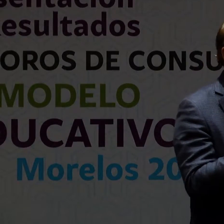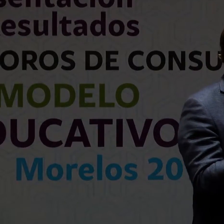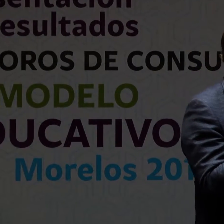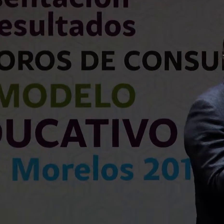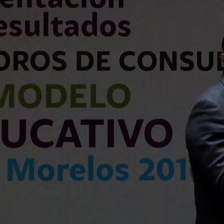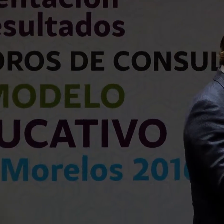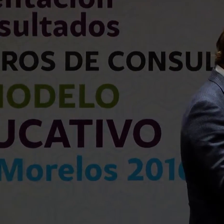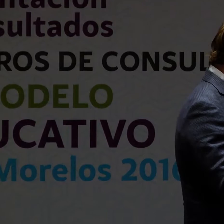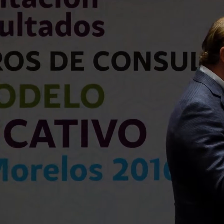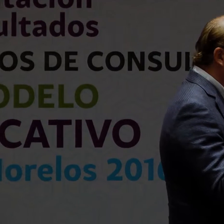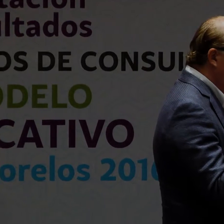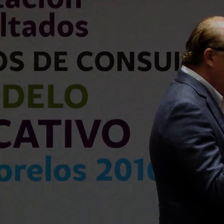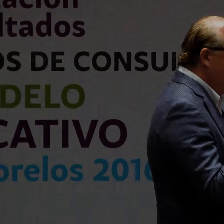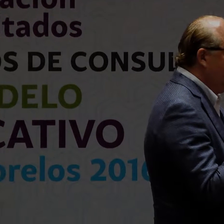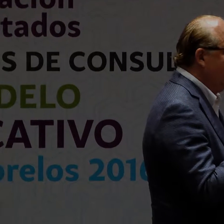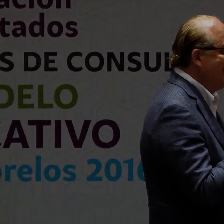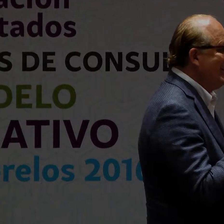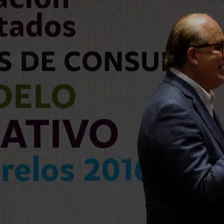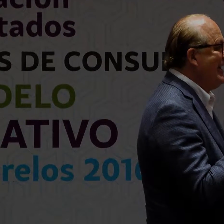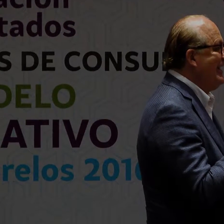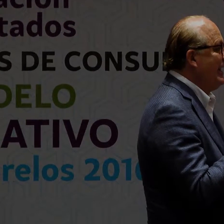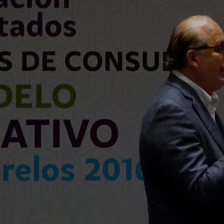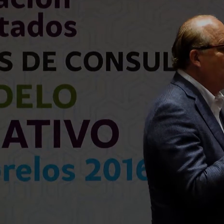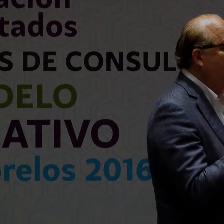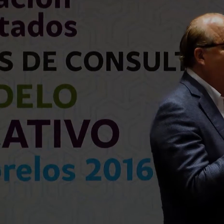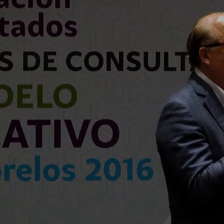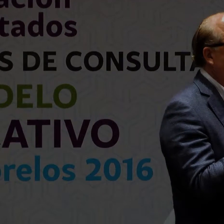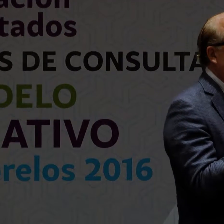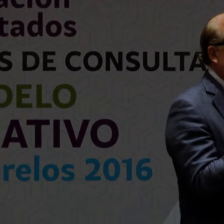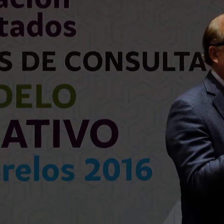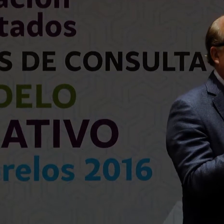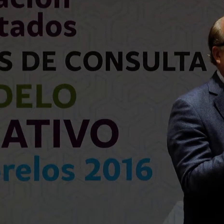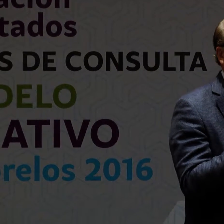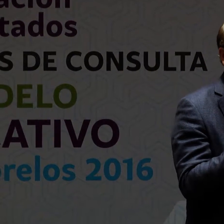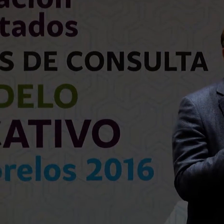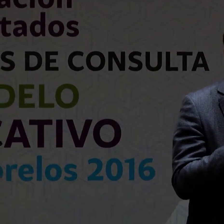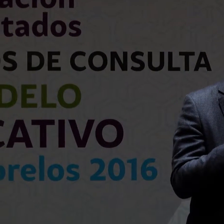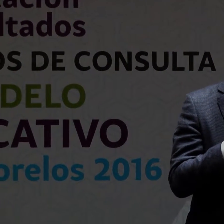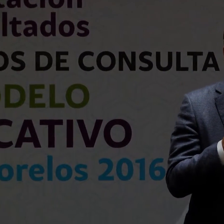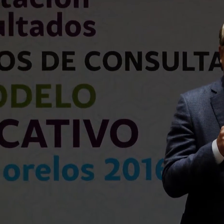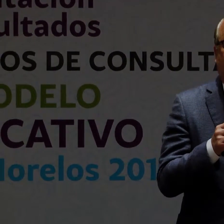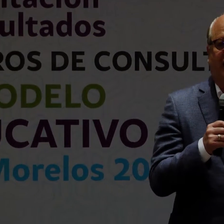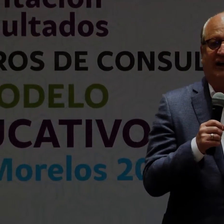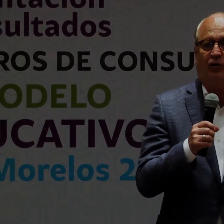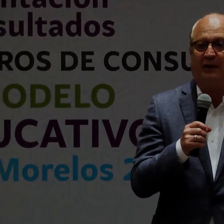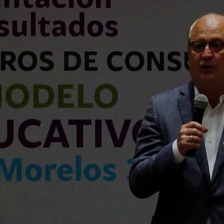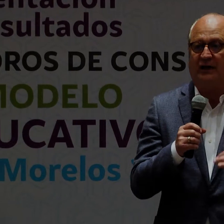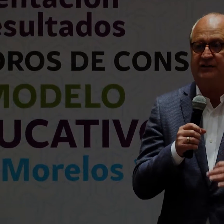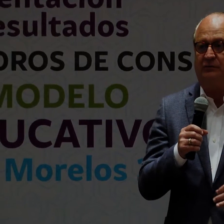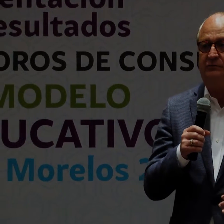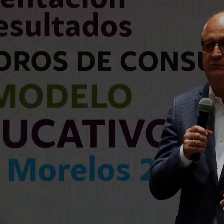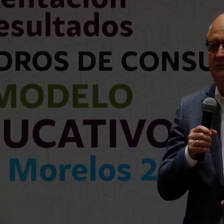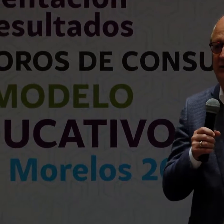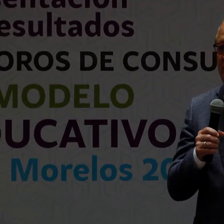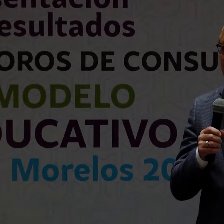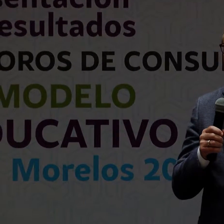por ningún motivo que se señale que en una reducción de presupuesto se reduce dinero para